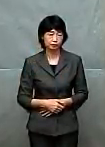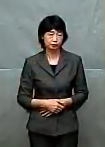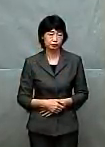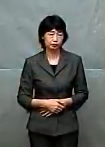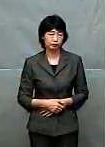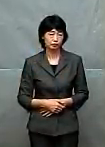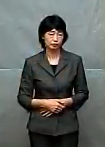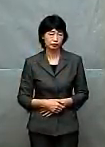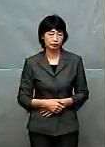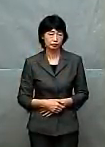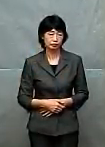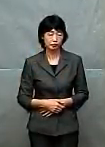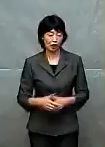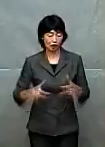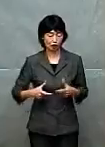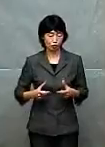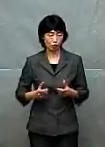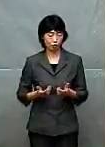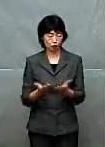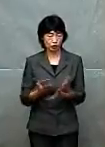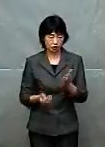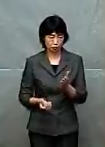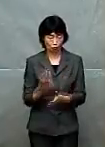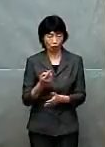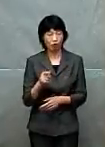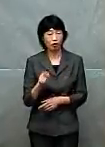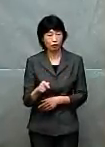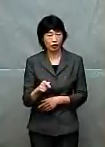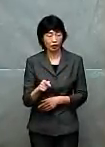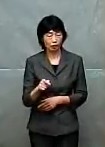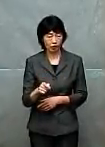本当にこう熊本地震というのは